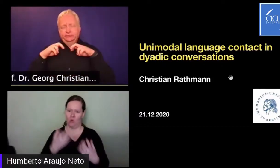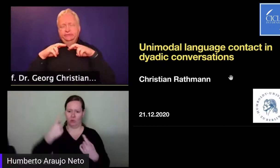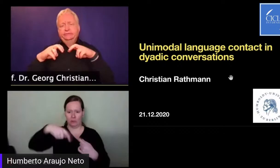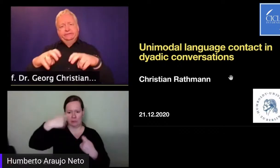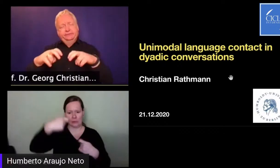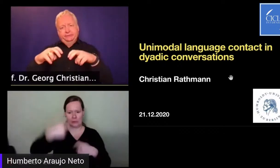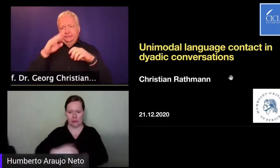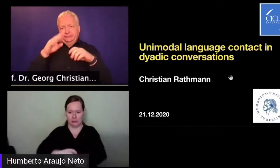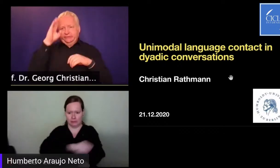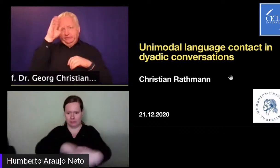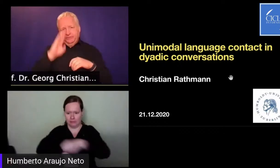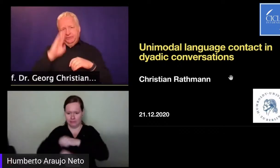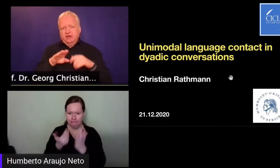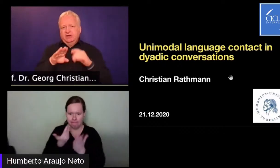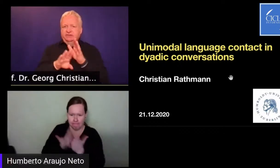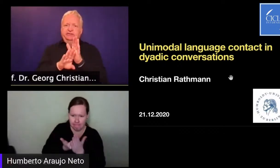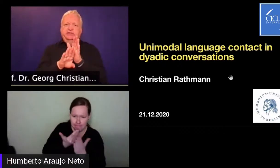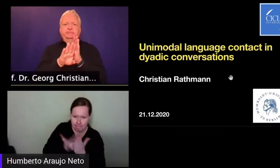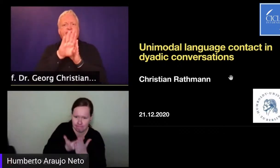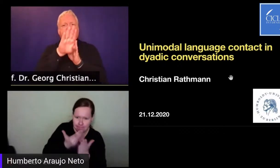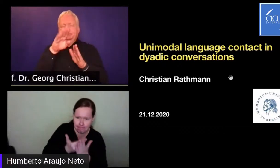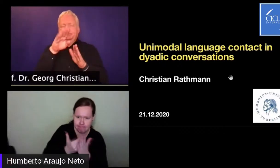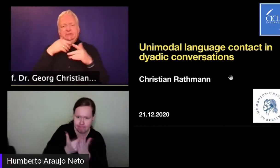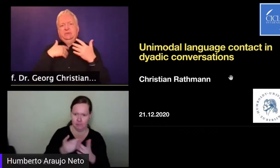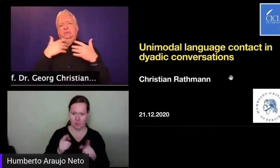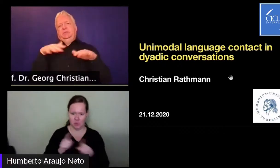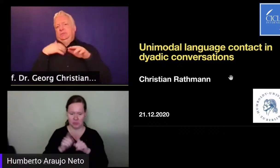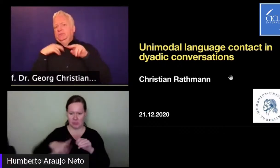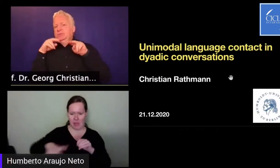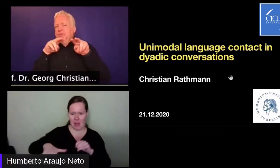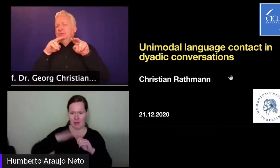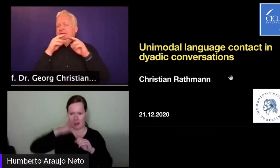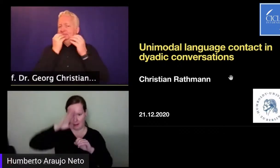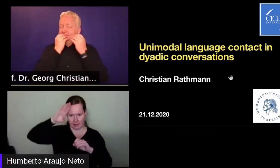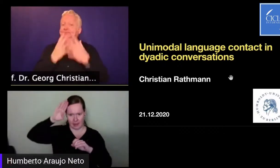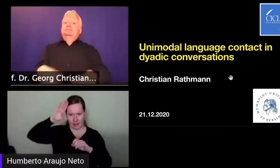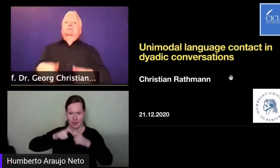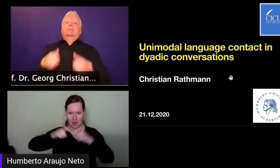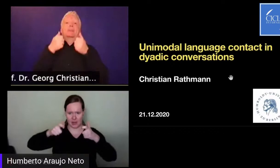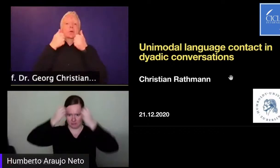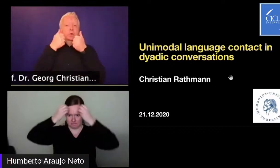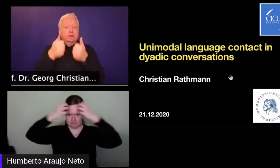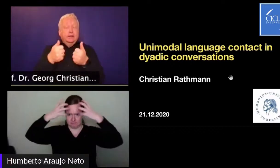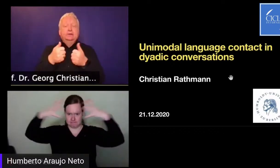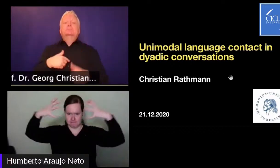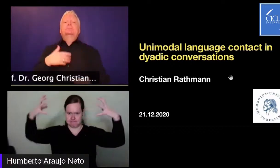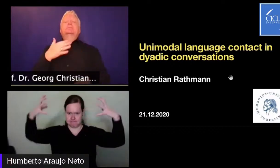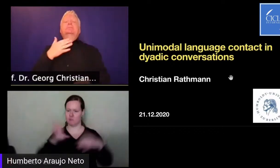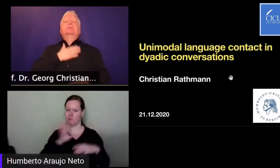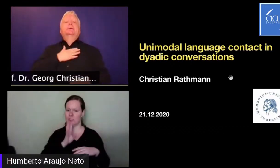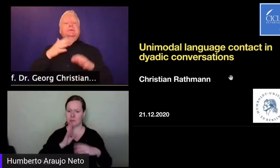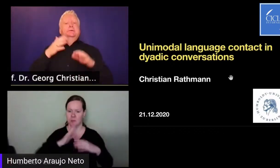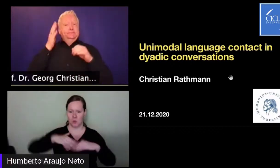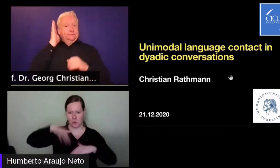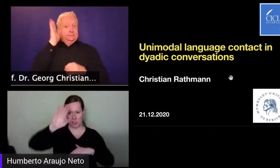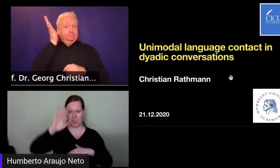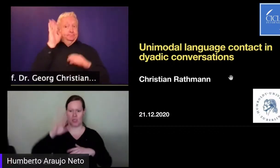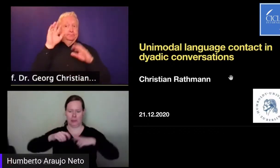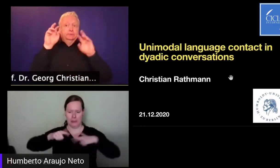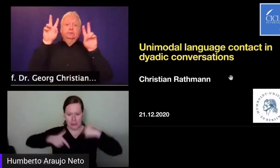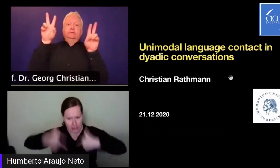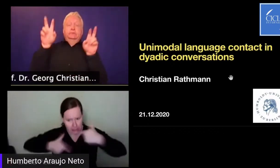muito gratificante. Então, esse estudo que eu vou compartilhar com vocês, ele é